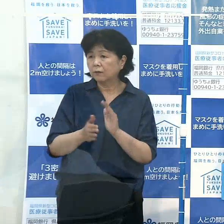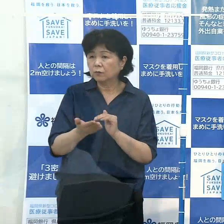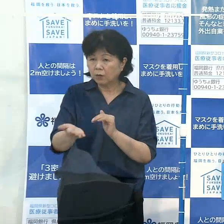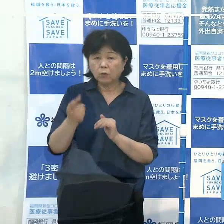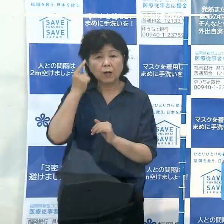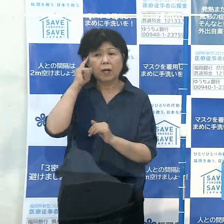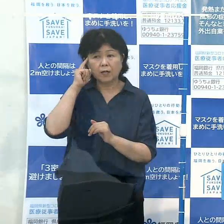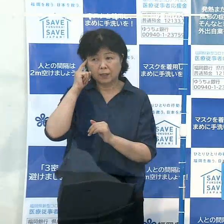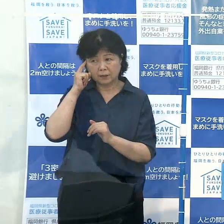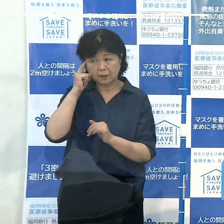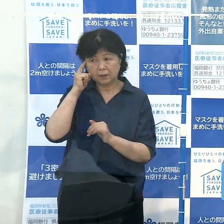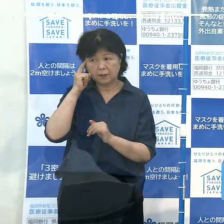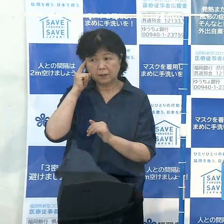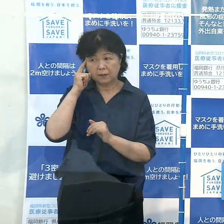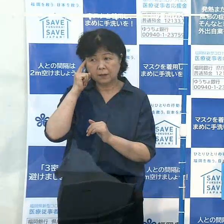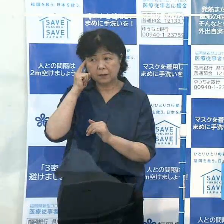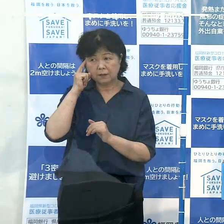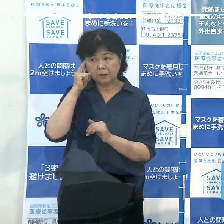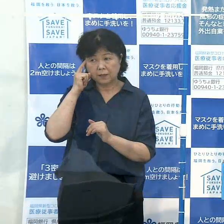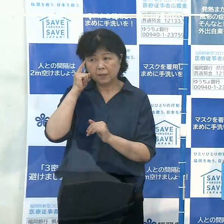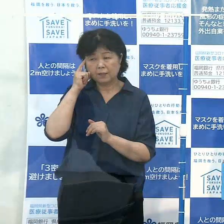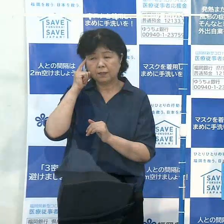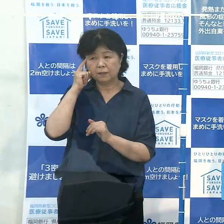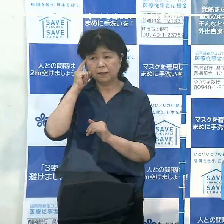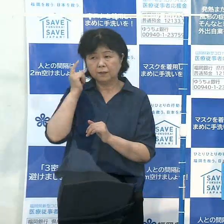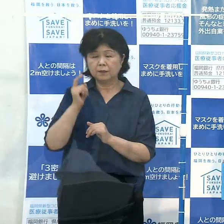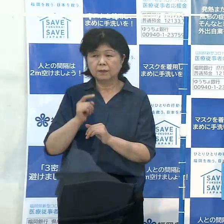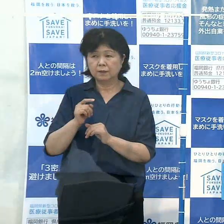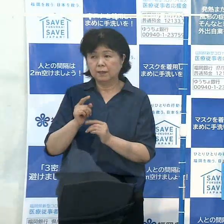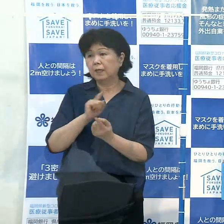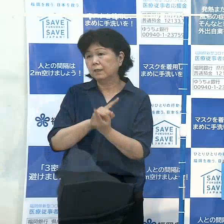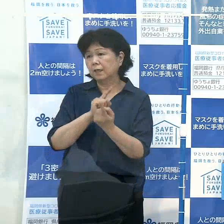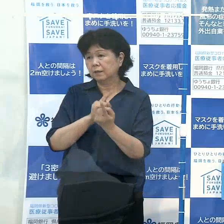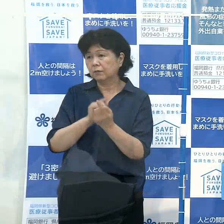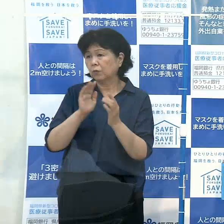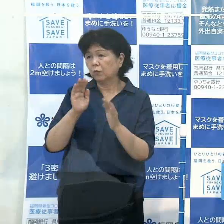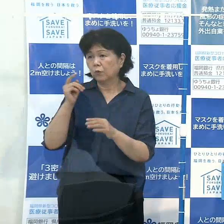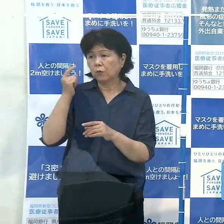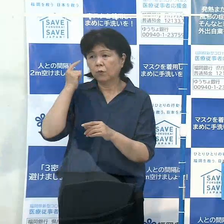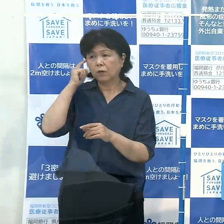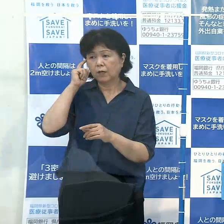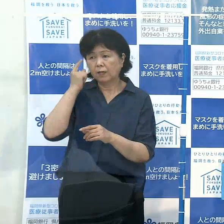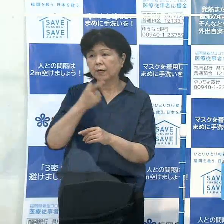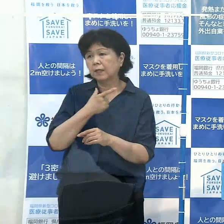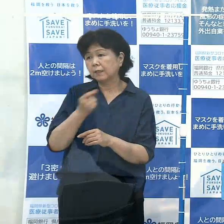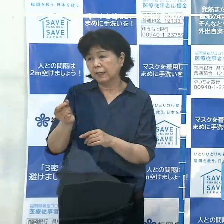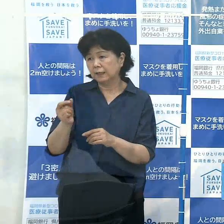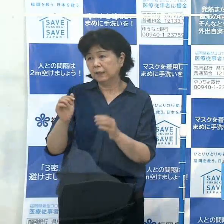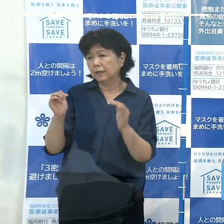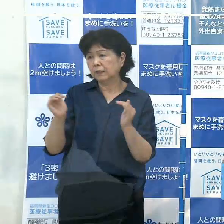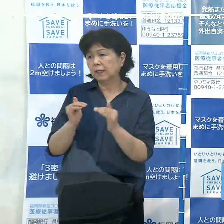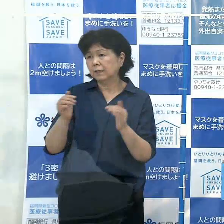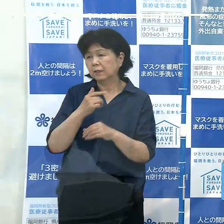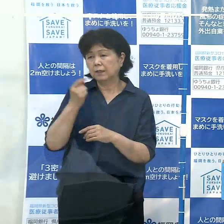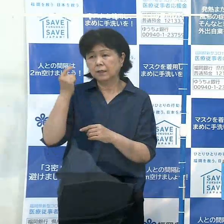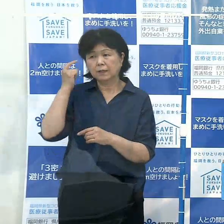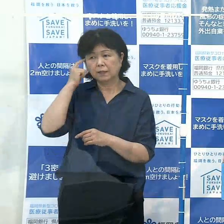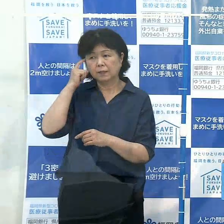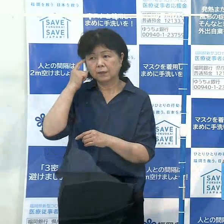かということを考えて、対策を検討したいと、その際は検討したいと思っています